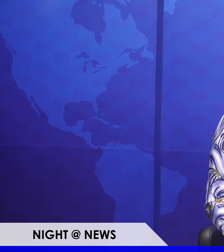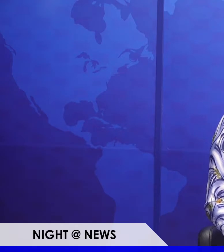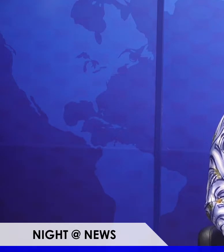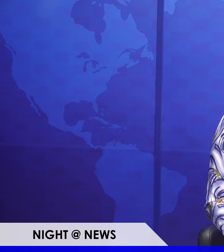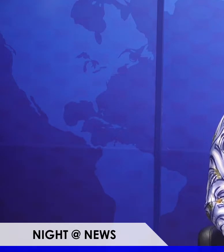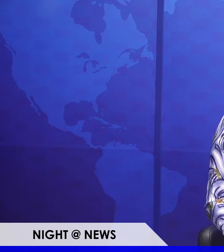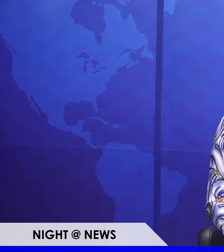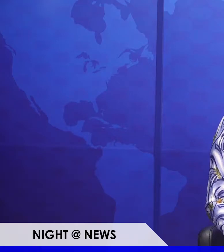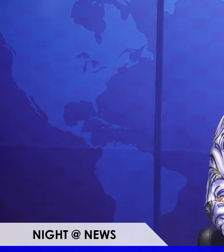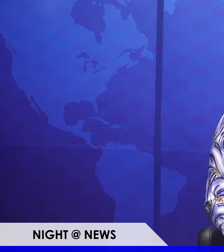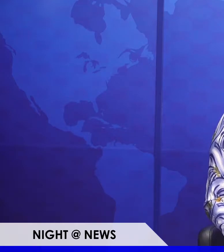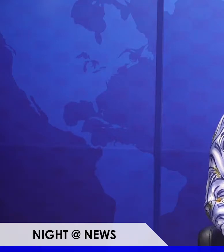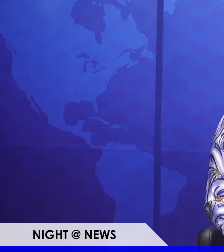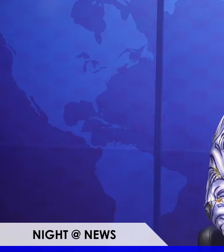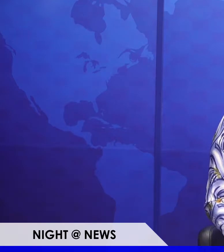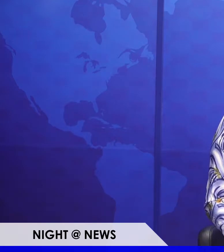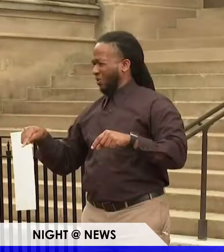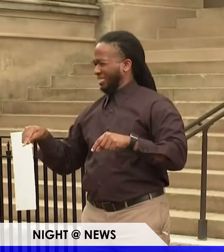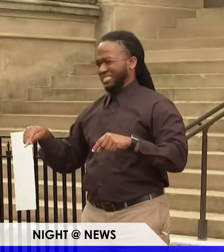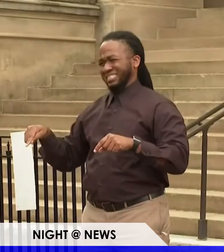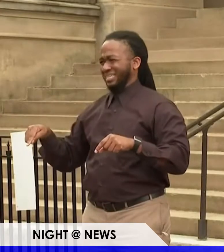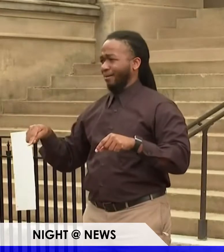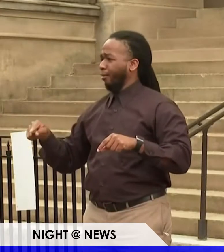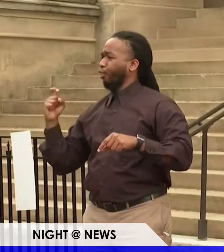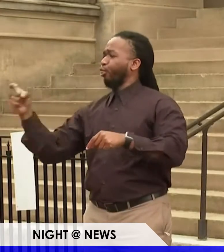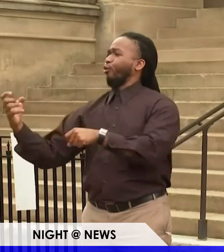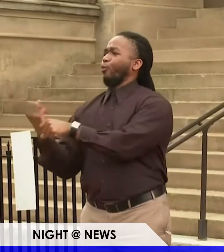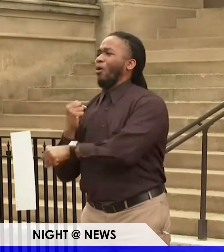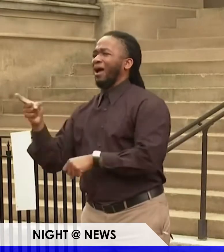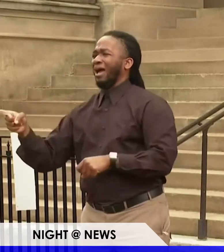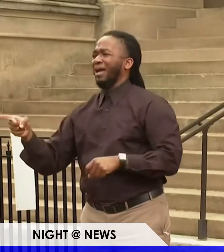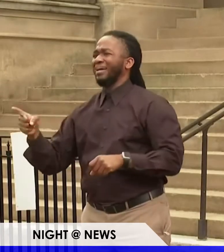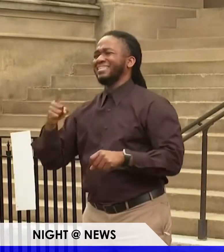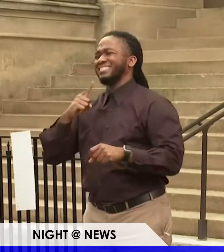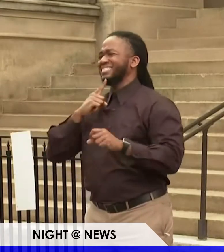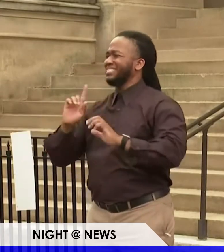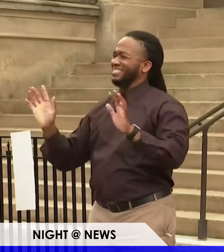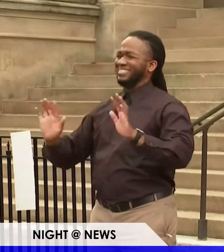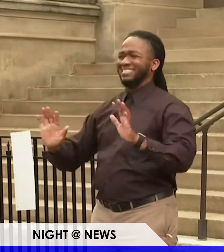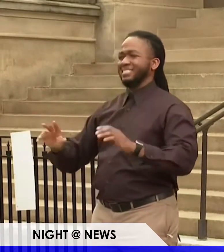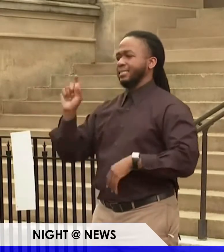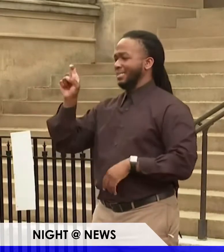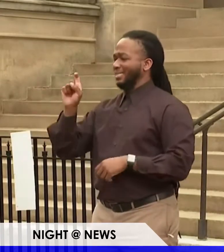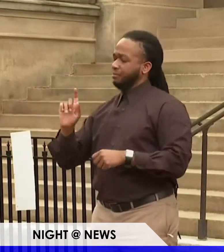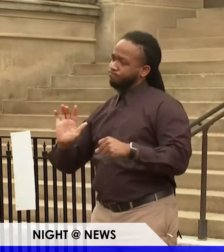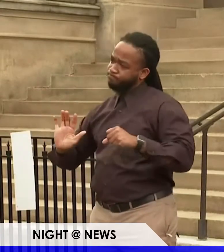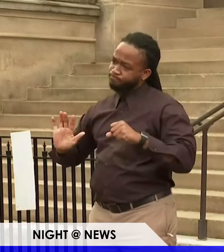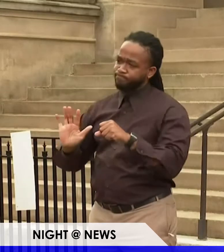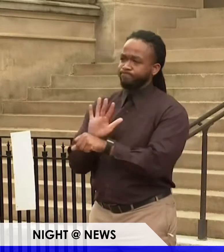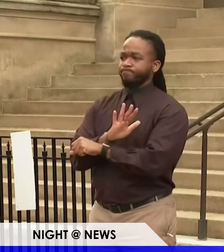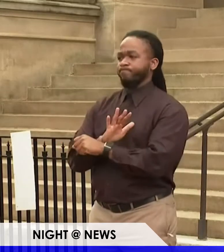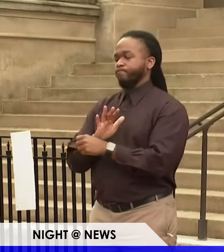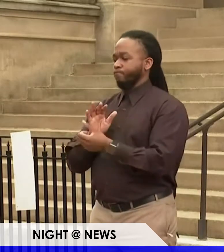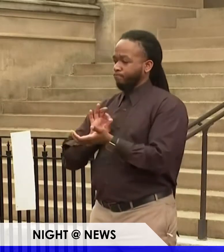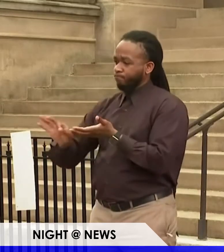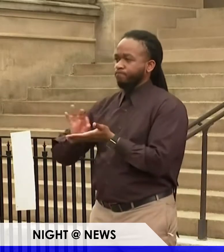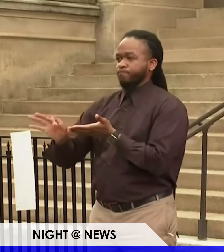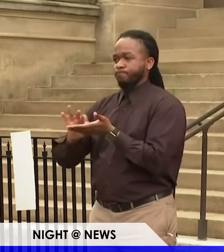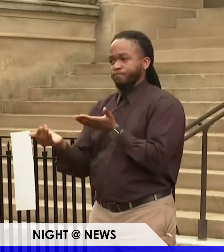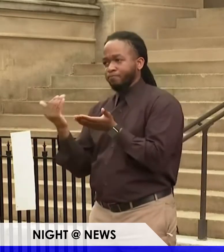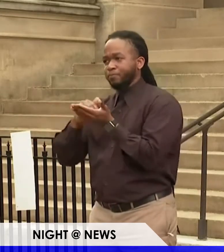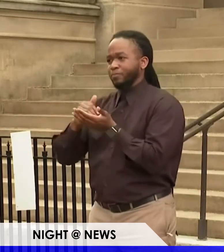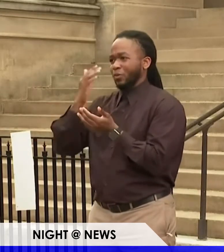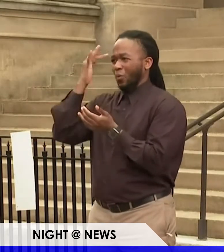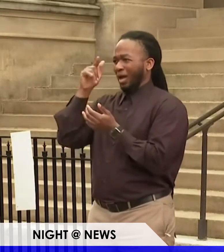Theo luật của tiểu bang Georgia, ông Raffensperger phải chọn một khu vực bầu cử có sự tranh chấp tại tiểu bang Georgia để kiểm tra